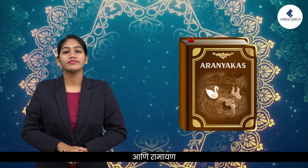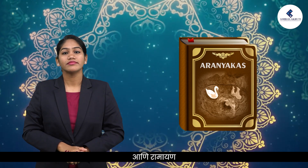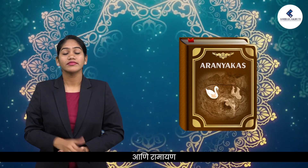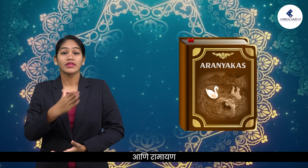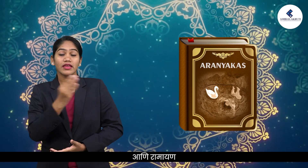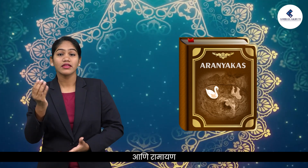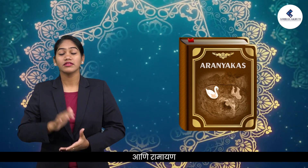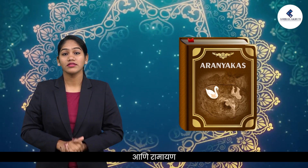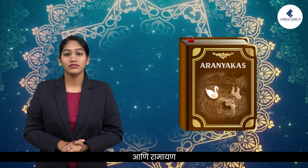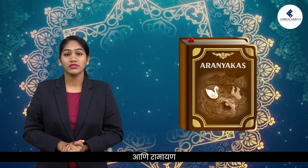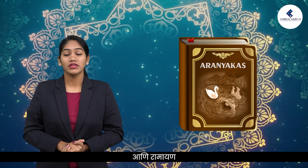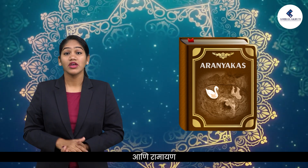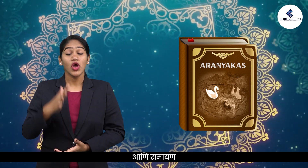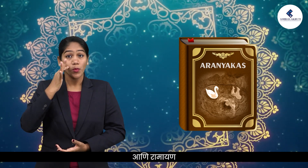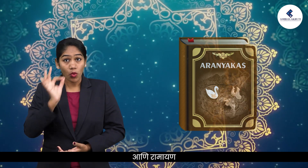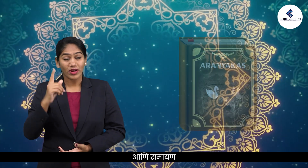आणि रामायण